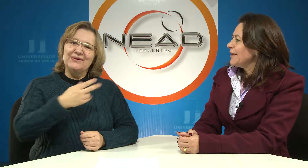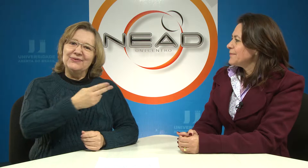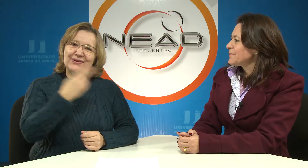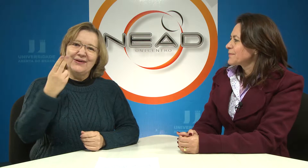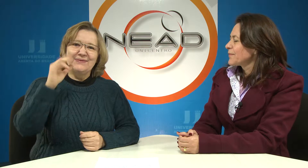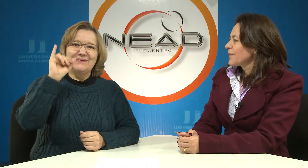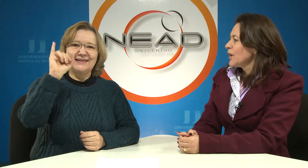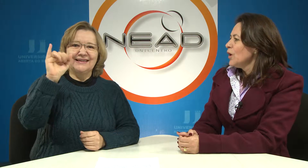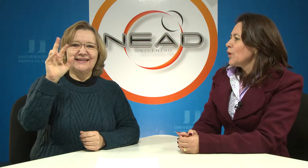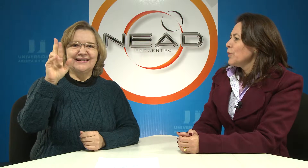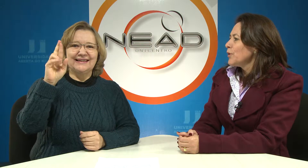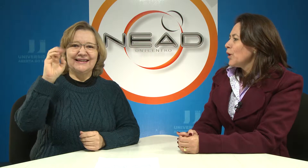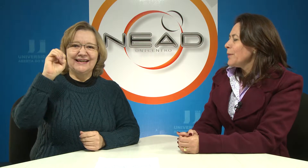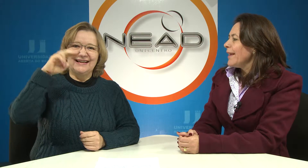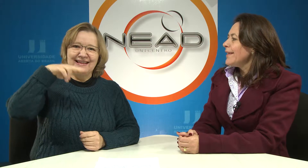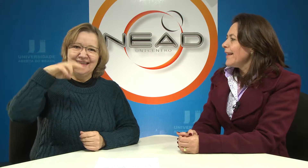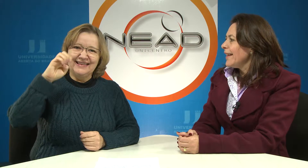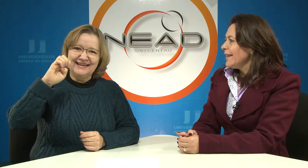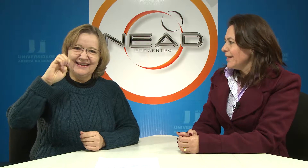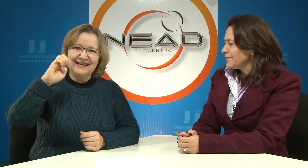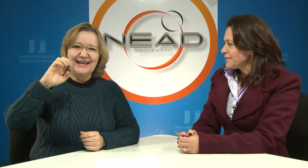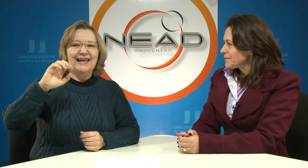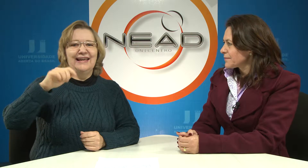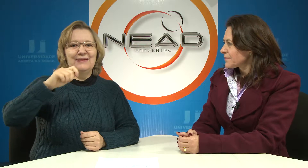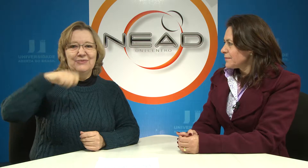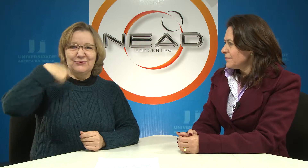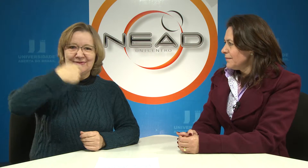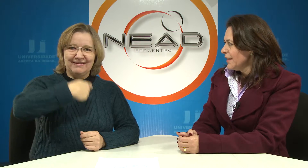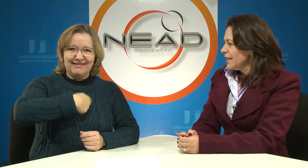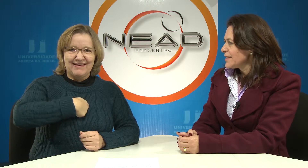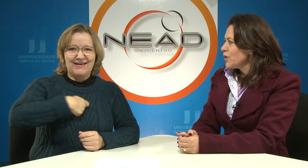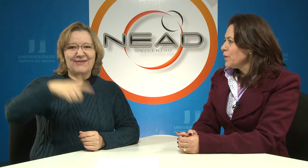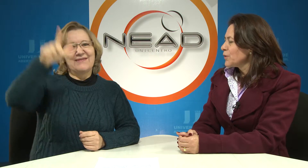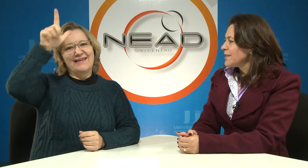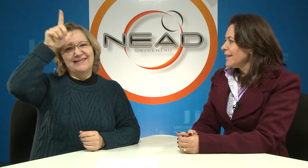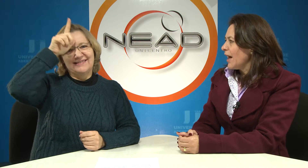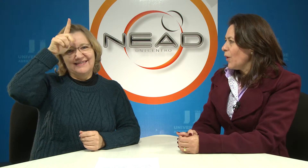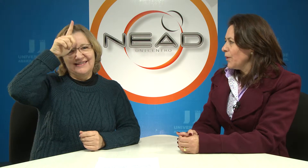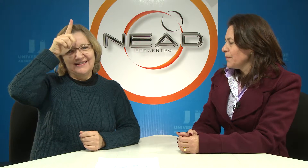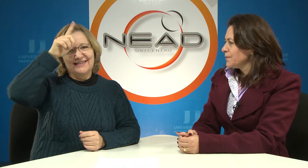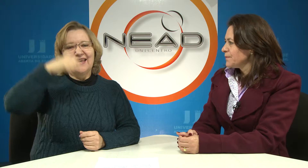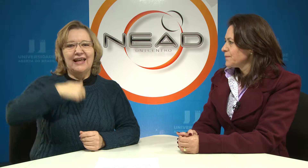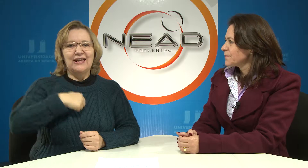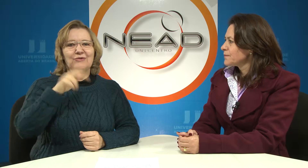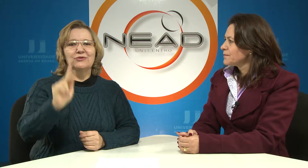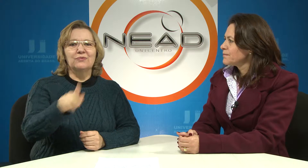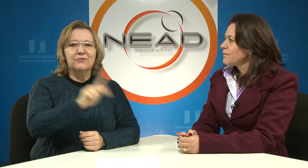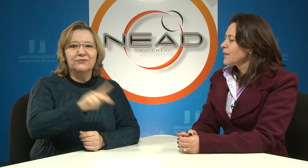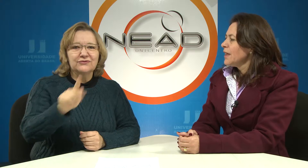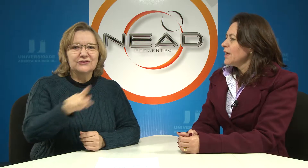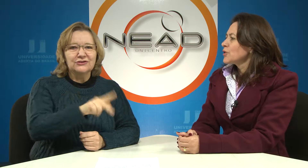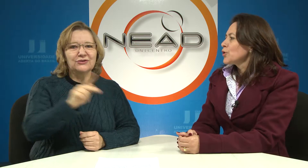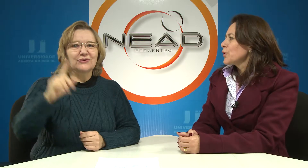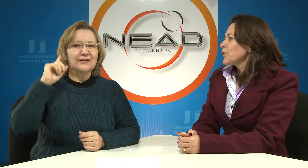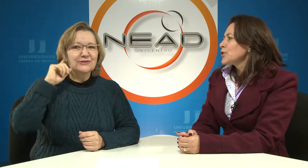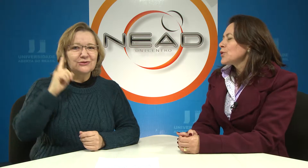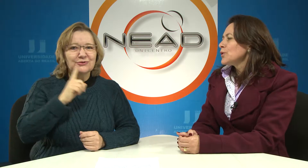Olá, o meu nome é Irene. Esse é o meu sinal. Eu sou